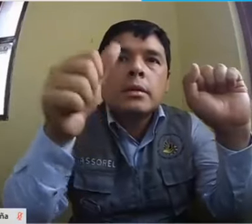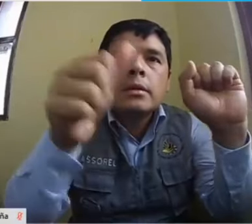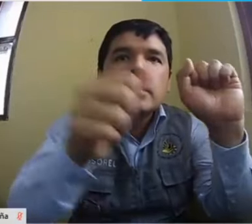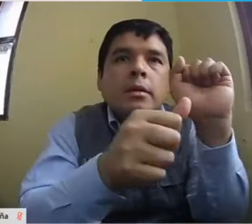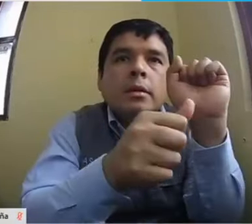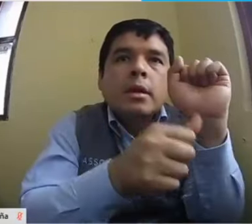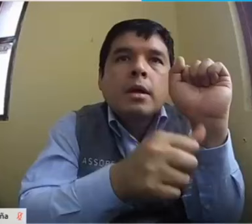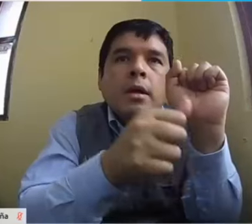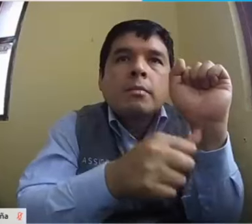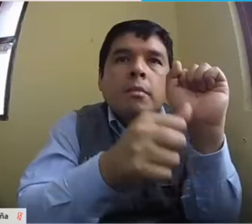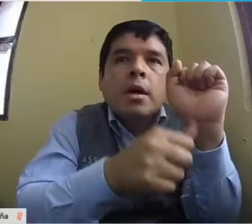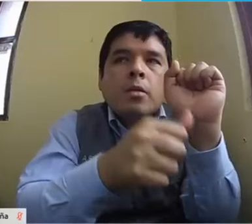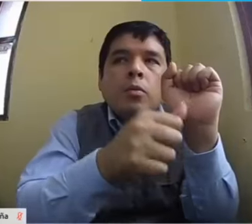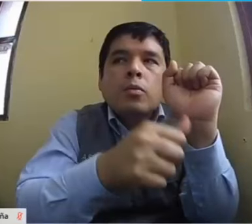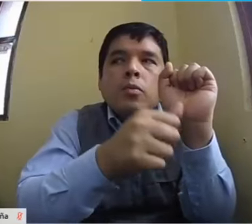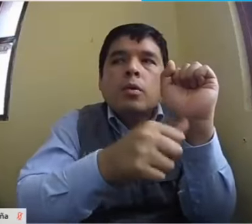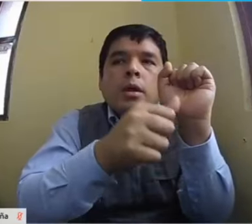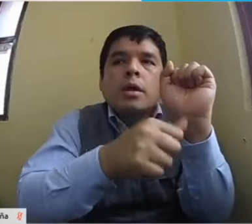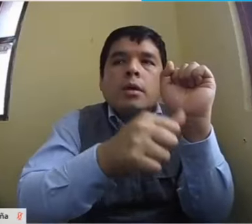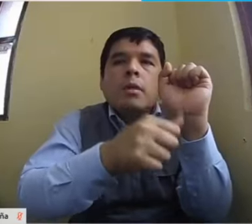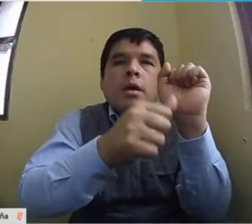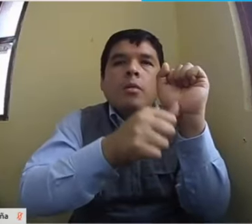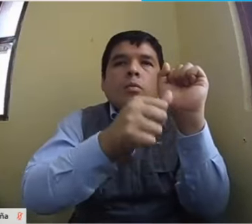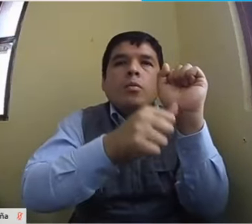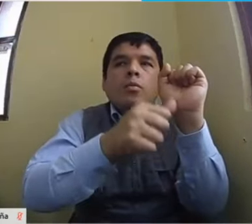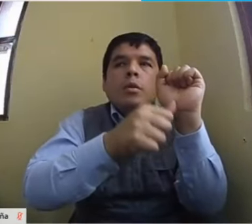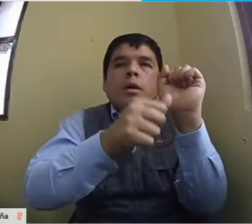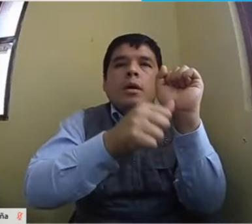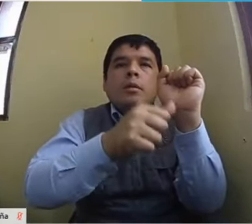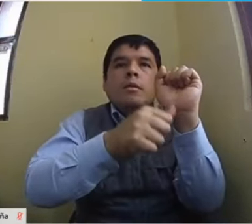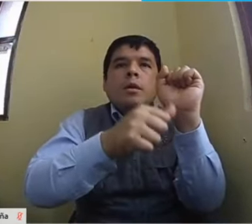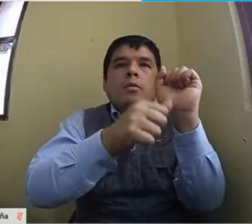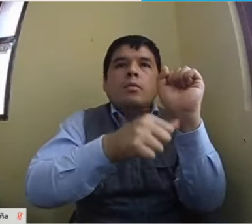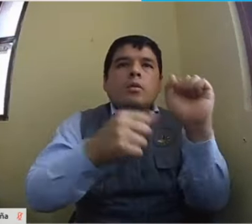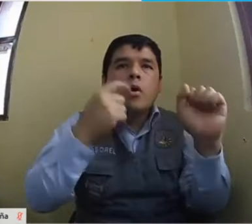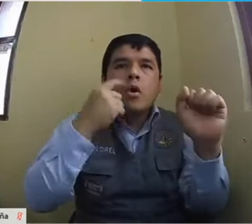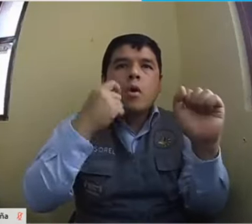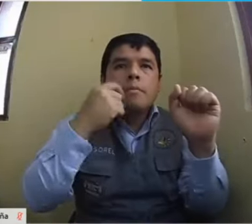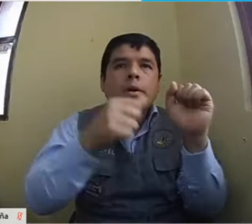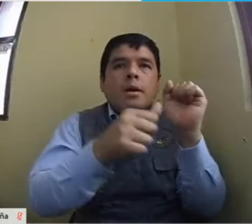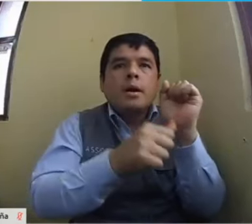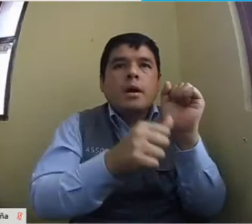Hombre, igual la seña de en las venas, ¿no? Con el pulgar.